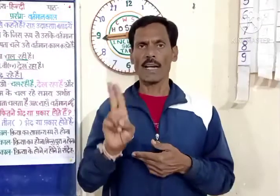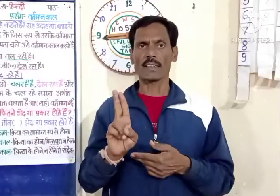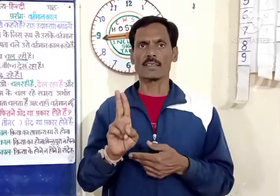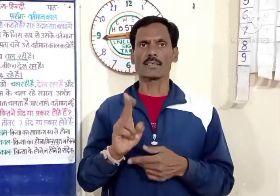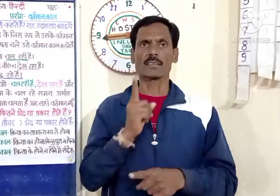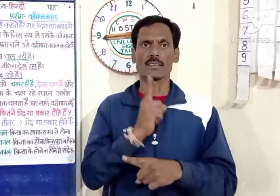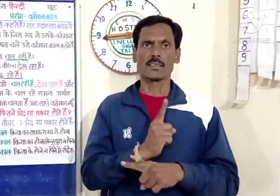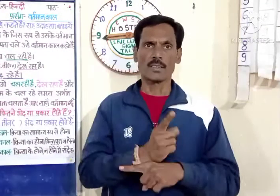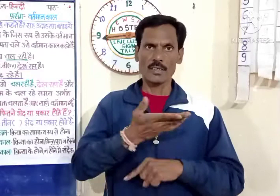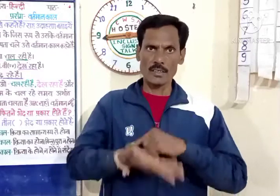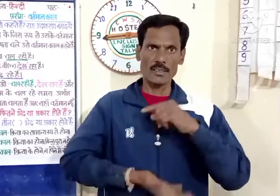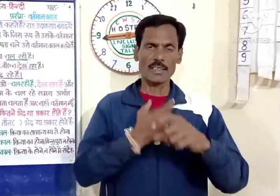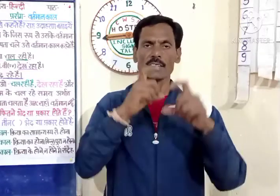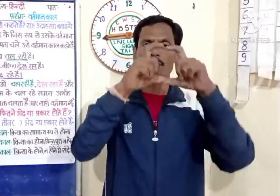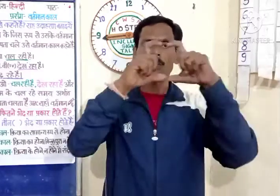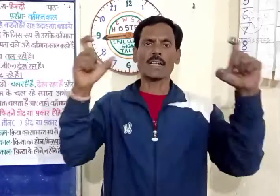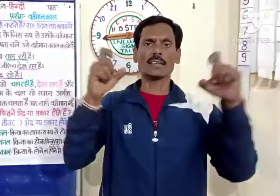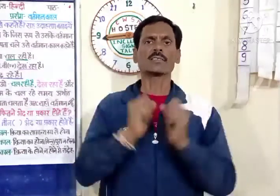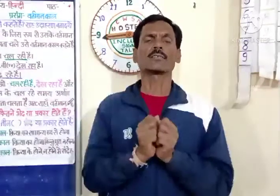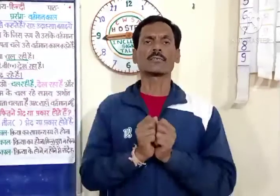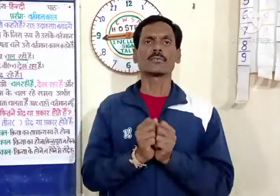व्याकरण। शिक्षण प्रसंग